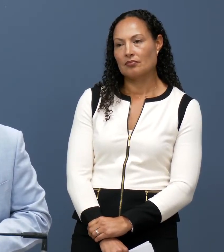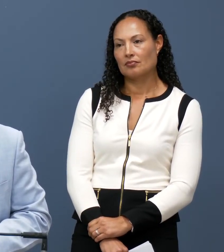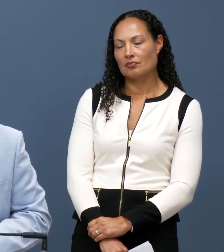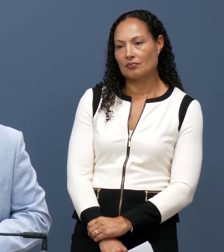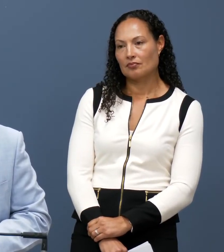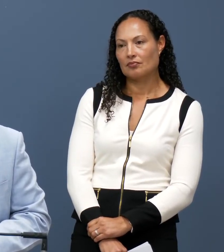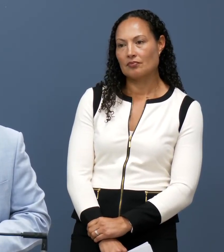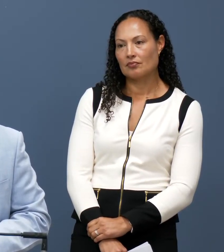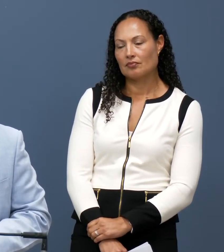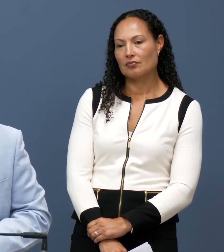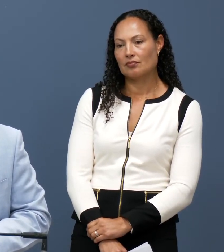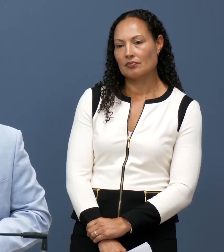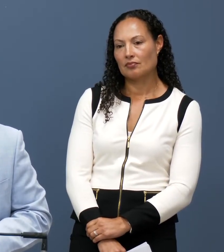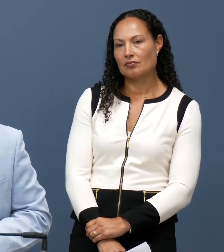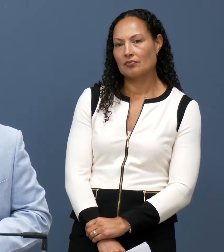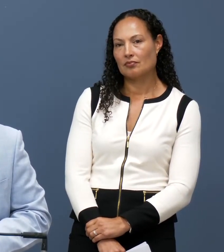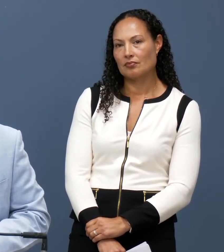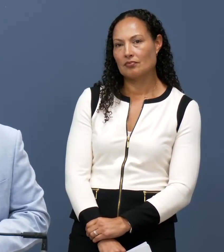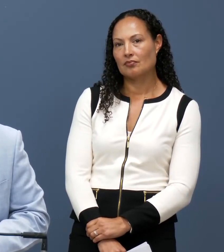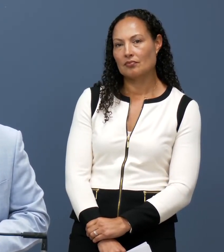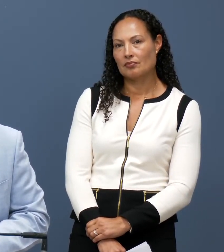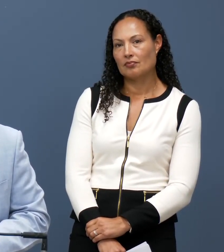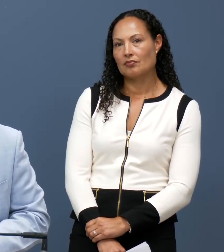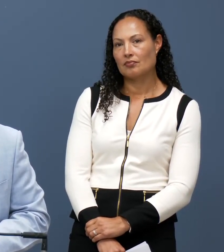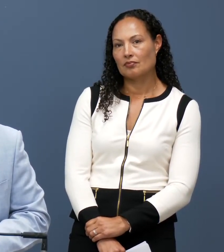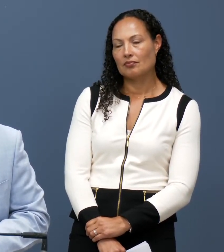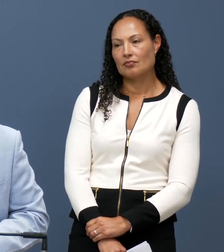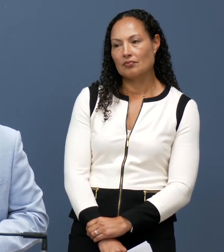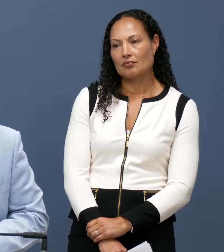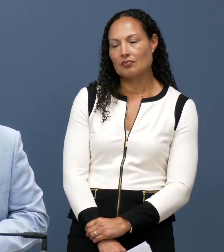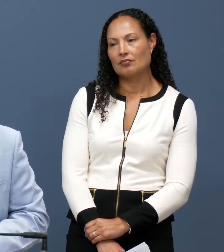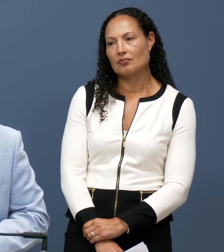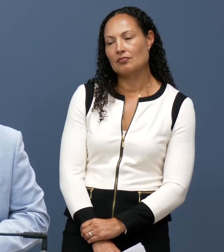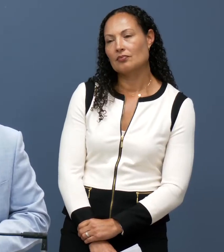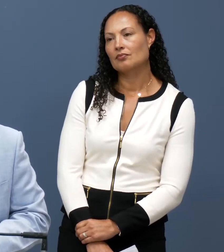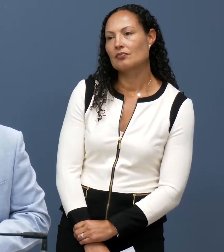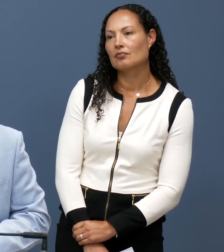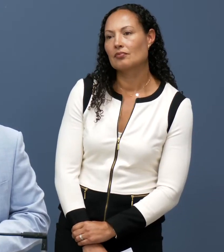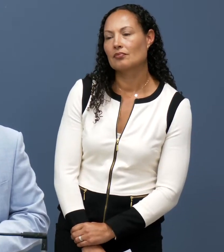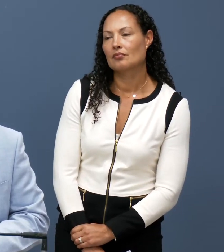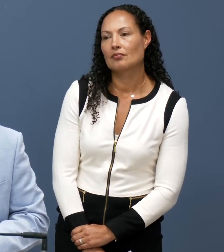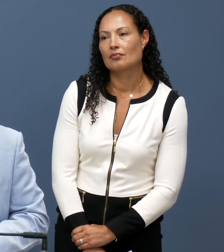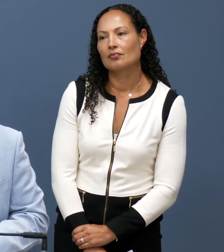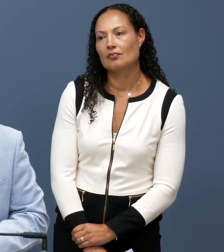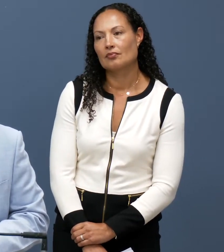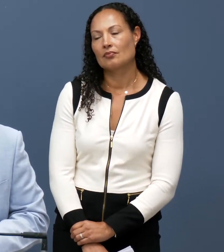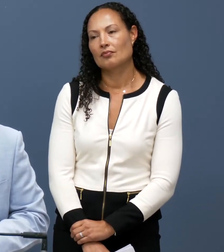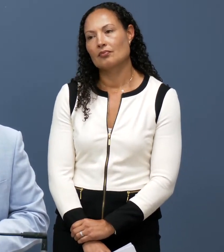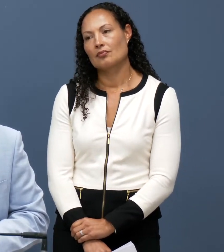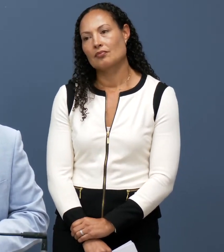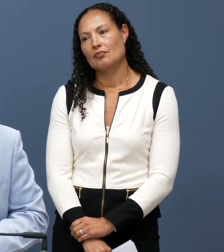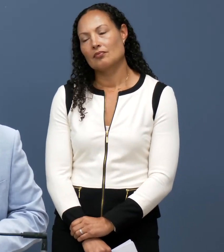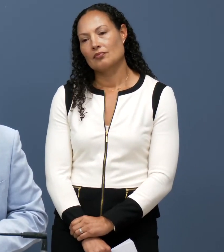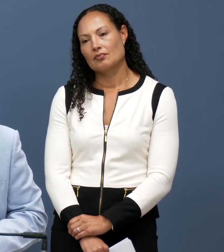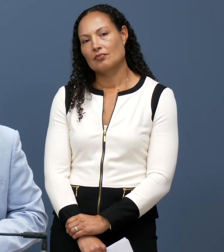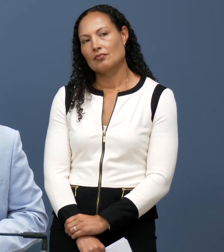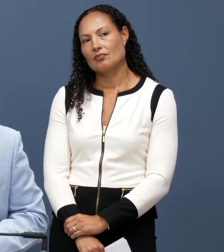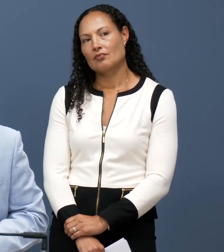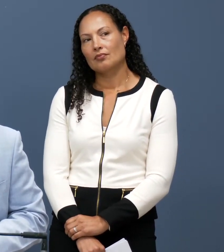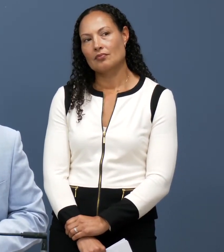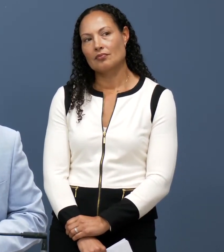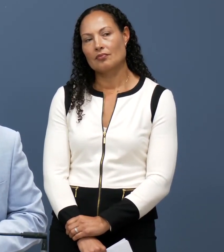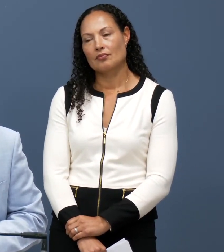ក្រុងឡុងបិចរបស់យើងសម្រាប់ឆ្នាំ2024នៃការរាប់ជនអនាថានេះបងប្អូនអាចរកព័ត៌មានពេញទាំងស្រុងនៅលើគេហទំព័